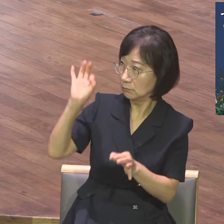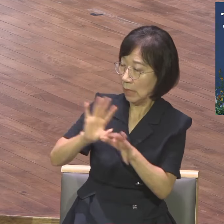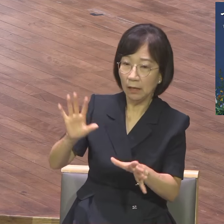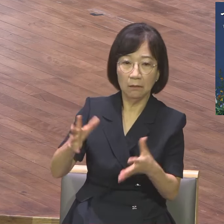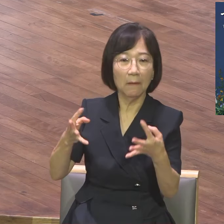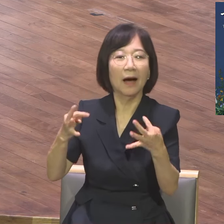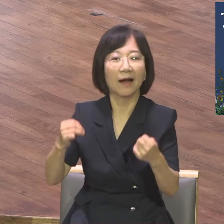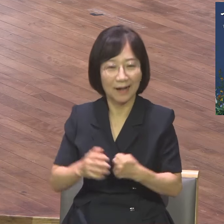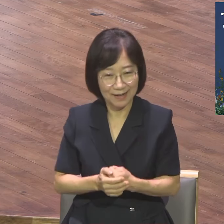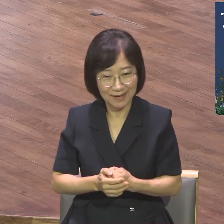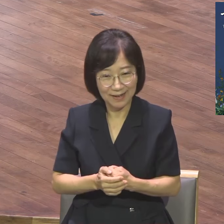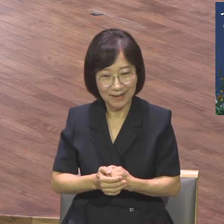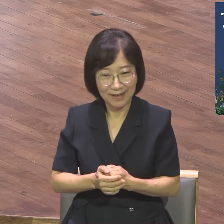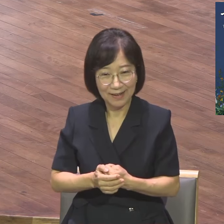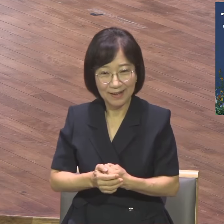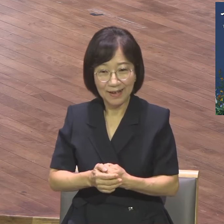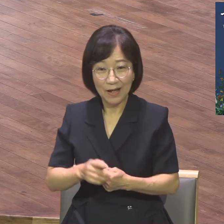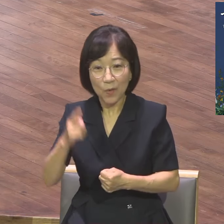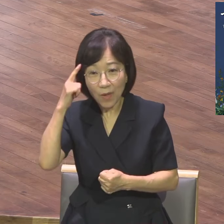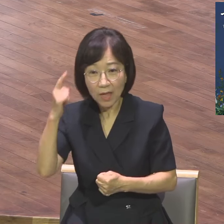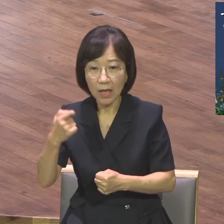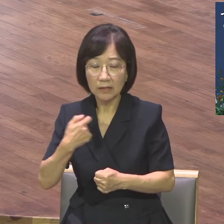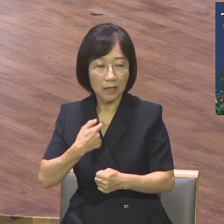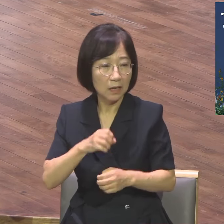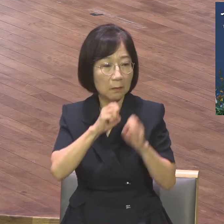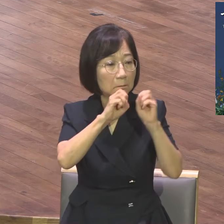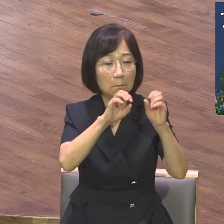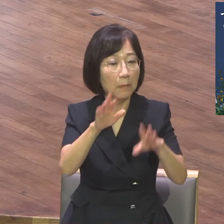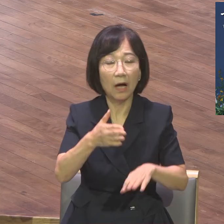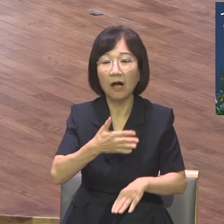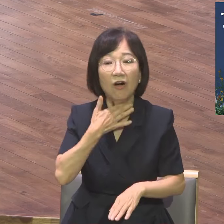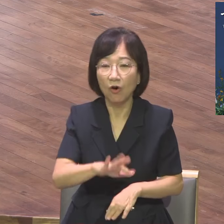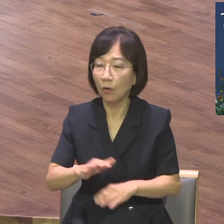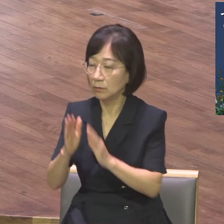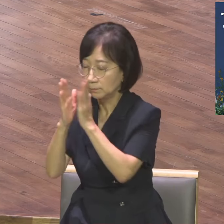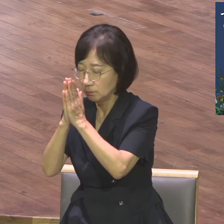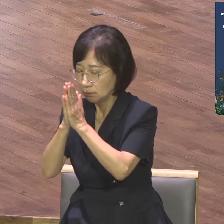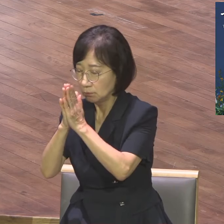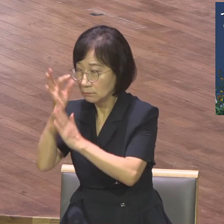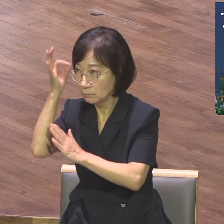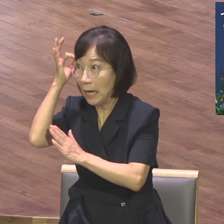기도하는데 감동 오는데 뭐 하나님 오시는 뭐 기도하면 감동 예배드리는 깨달음이 오는데